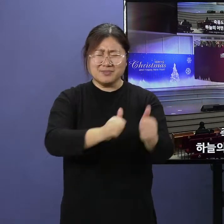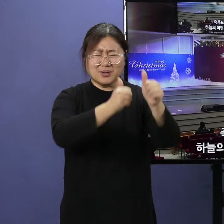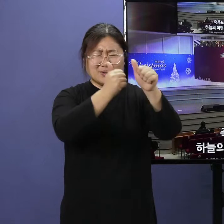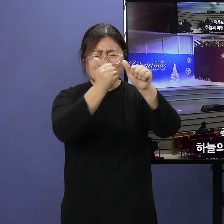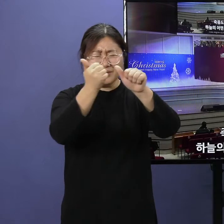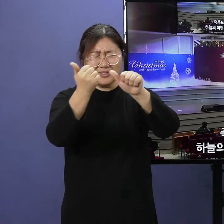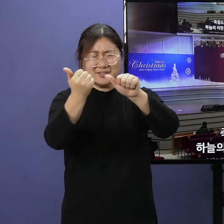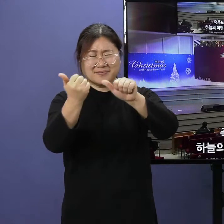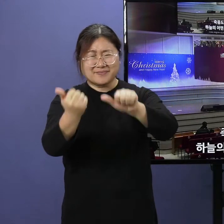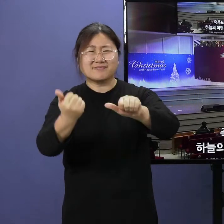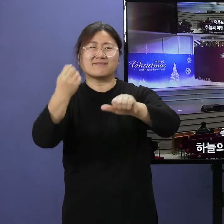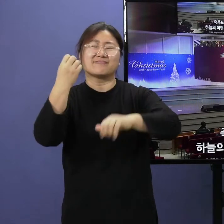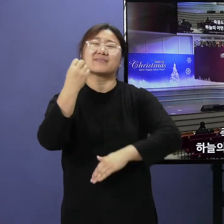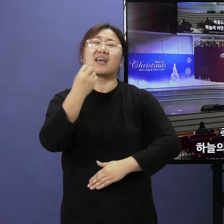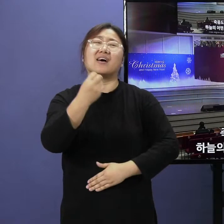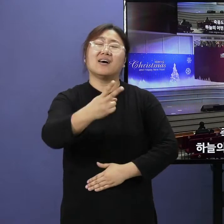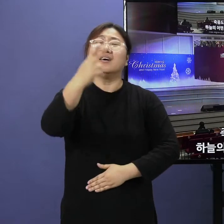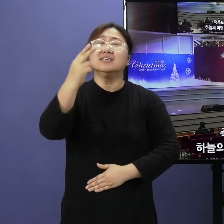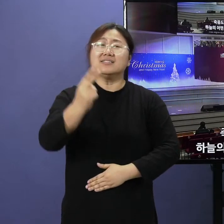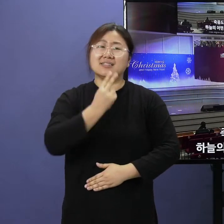지금도